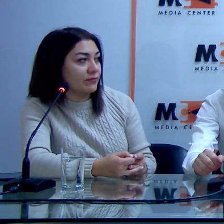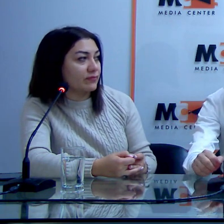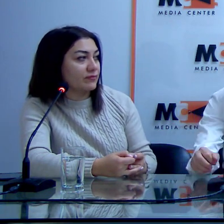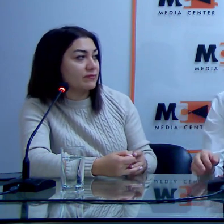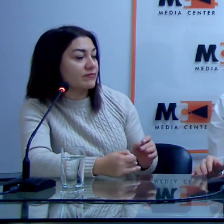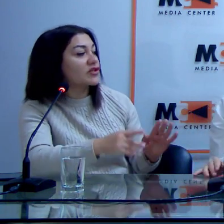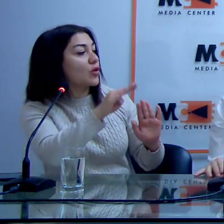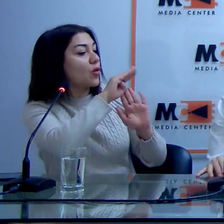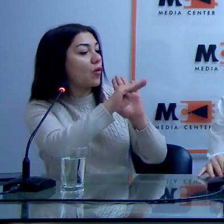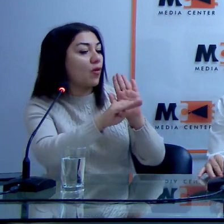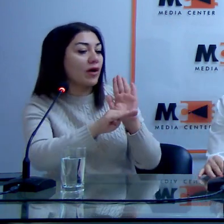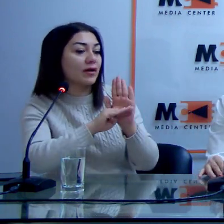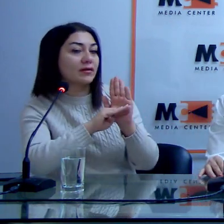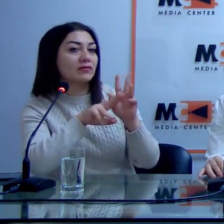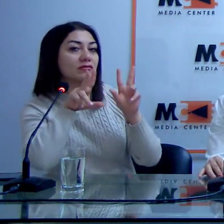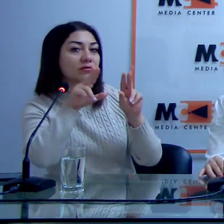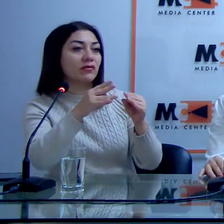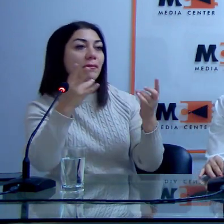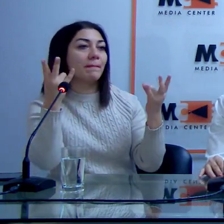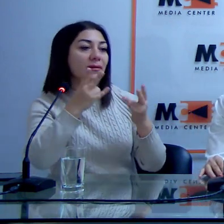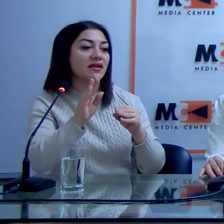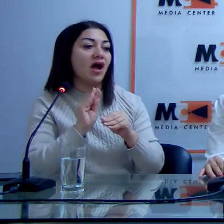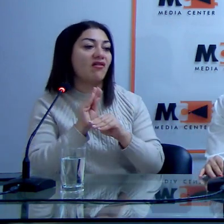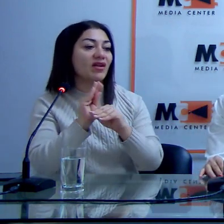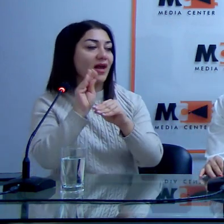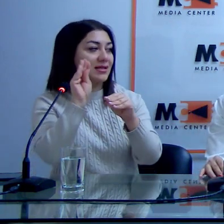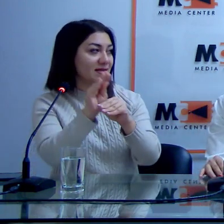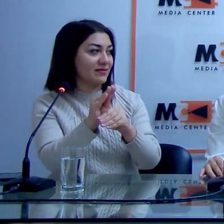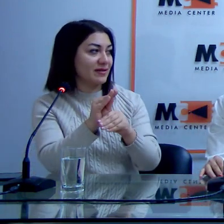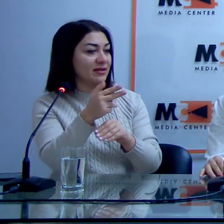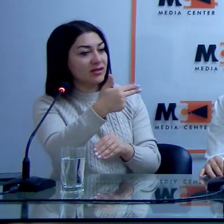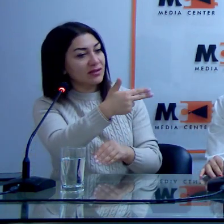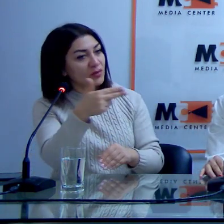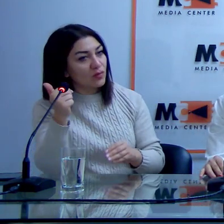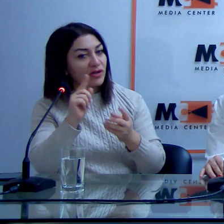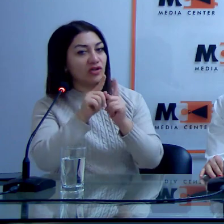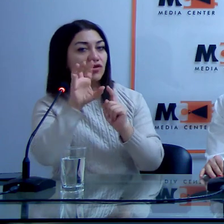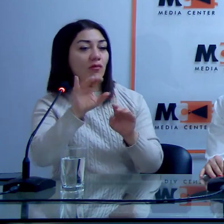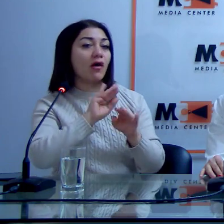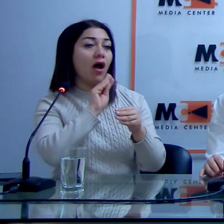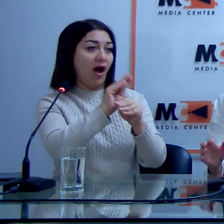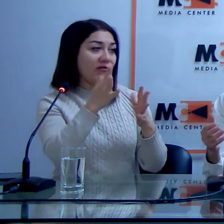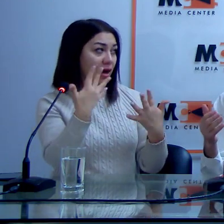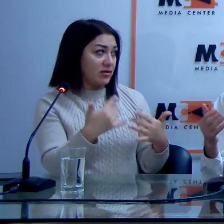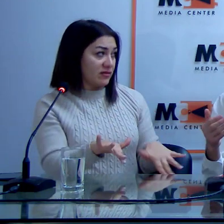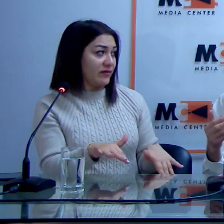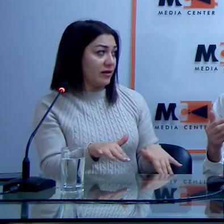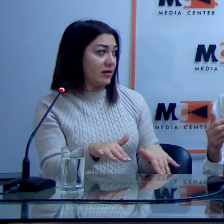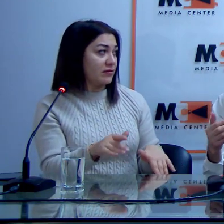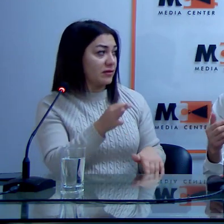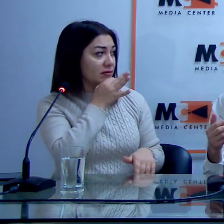Ինքի երբ նշվում է, որ պետք է ավալը ավելացվել է։